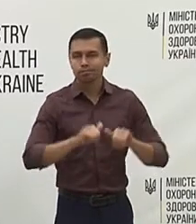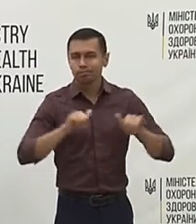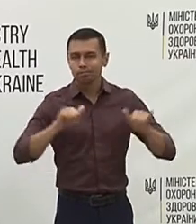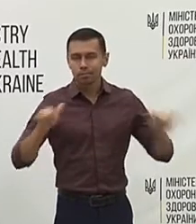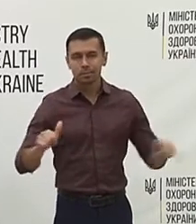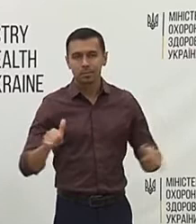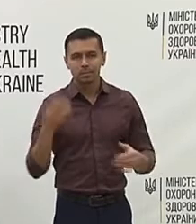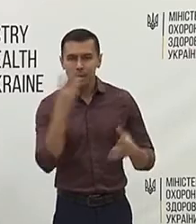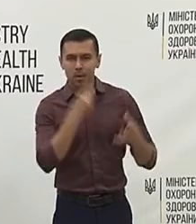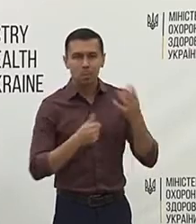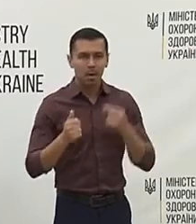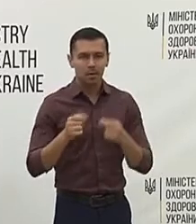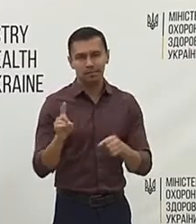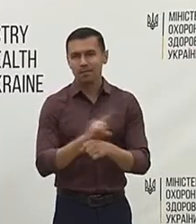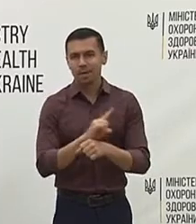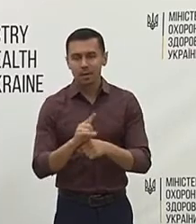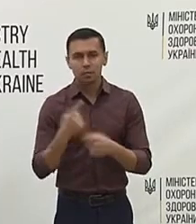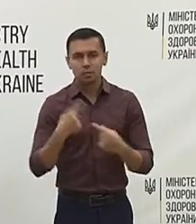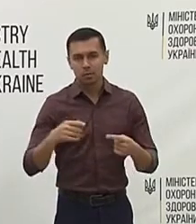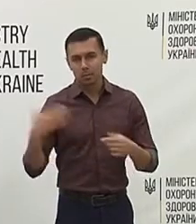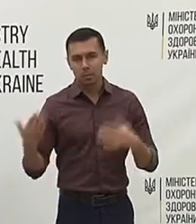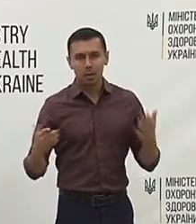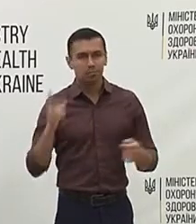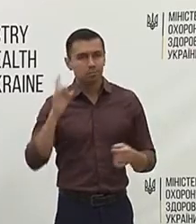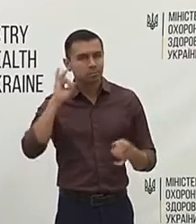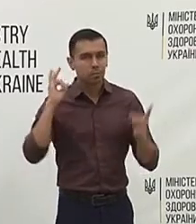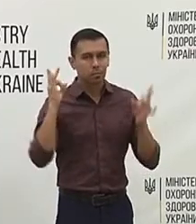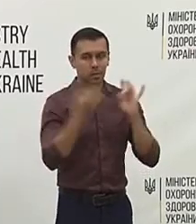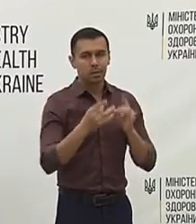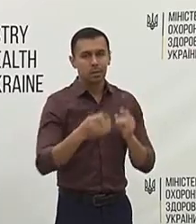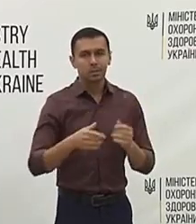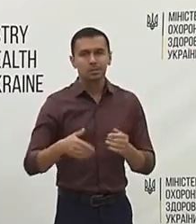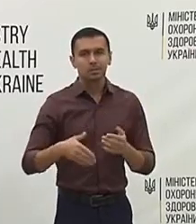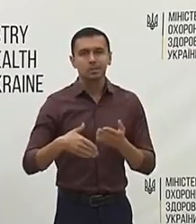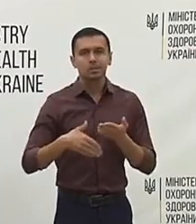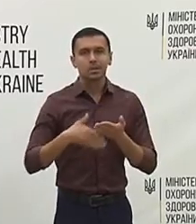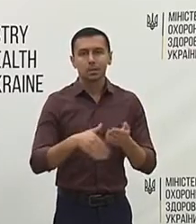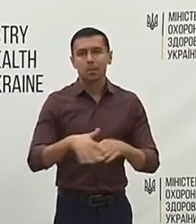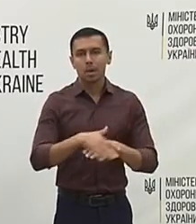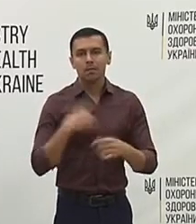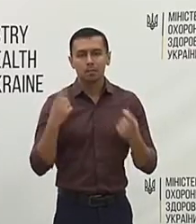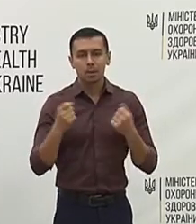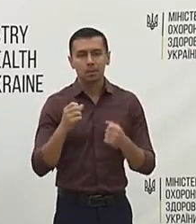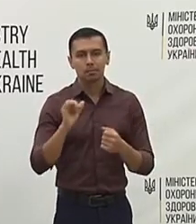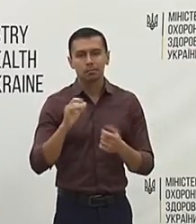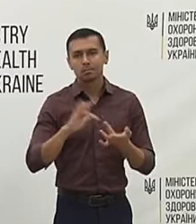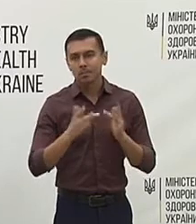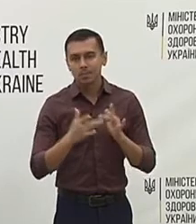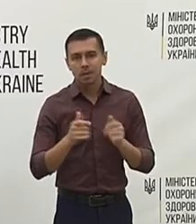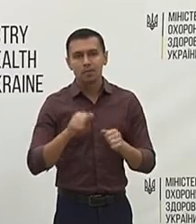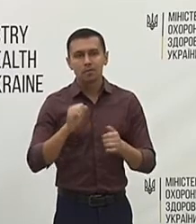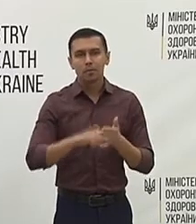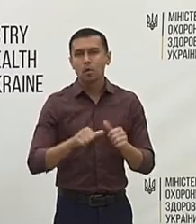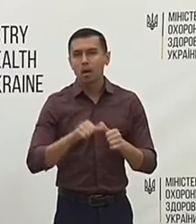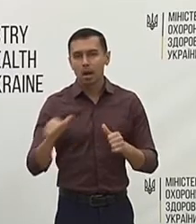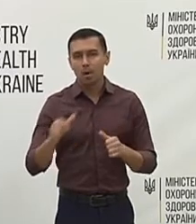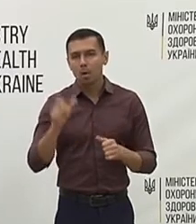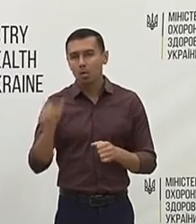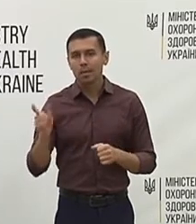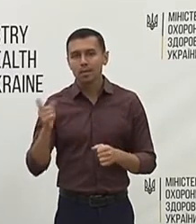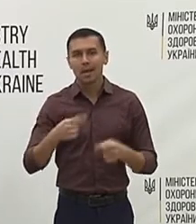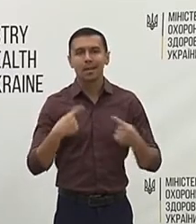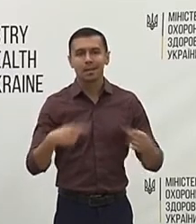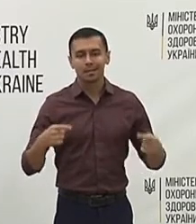поширюється маніпуляцій, фейків з усіх боків, лунають із засобів масової інформації, соцмереж, від окремих експертів